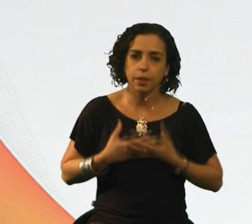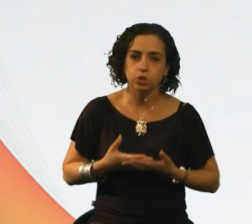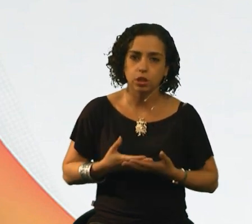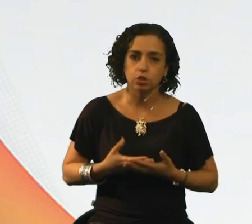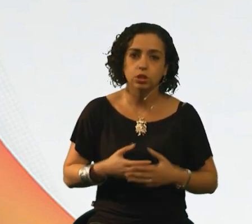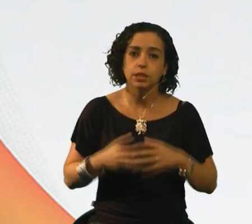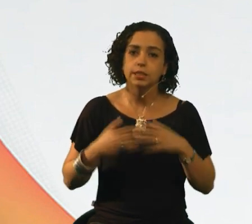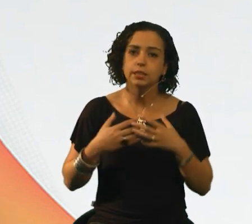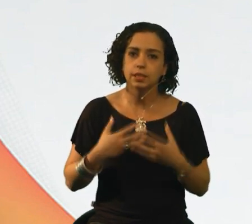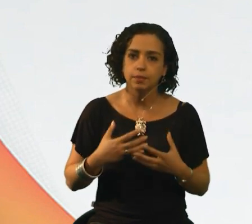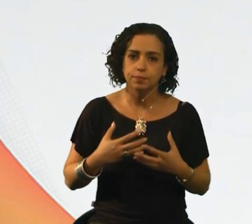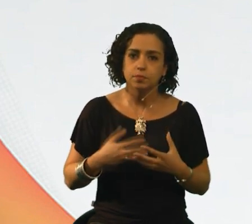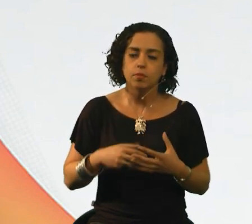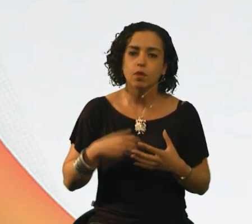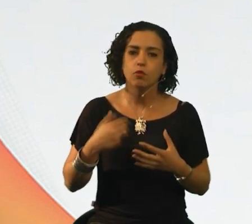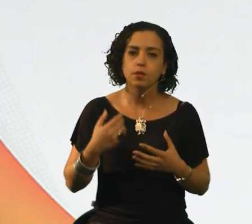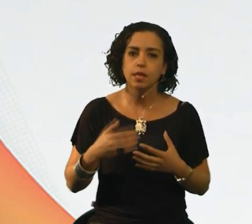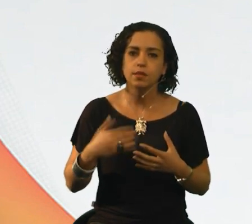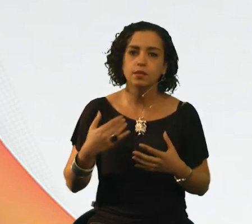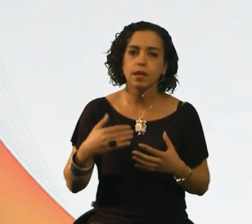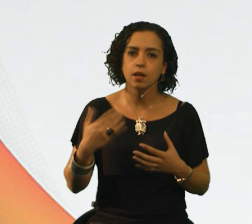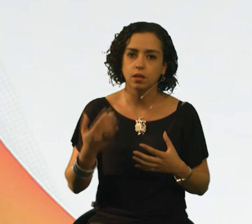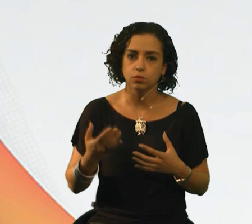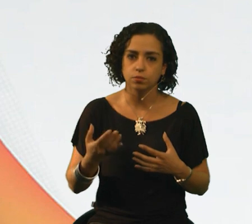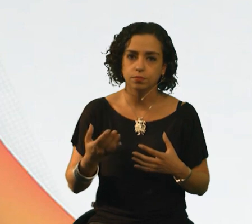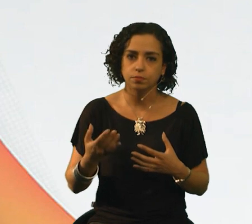bem, gente. Se você está errando